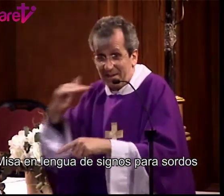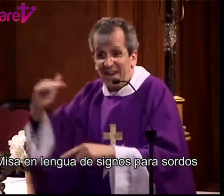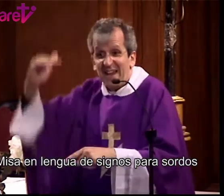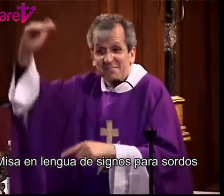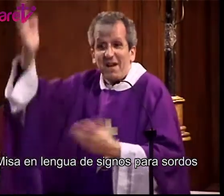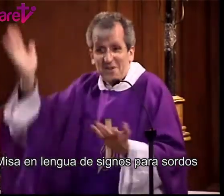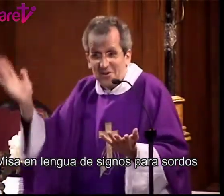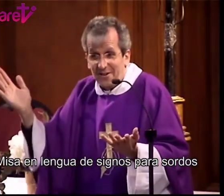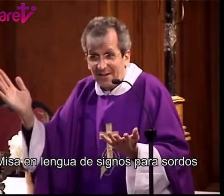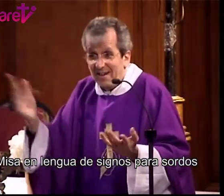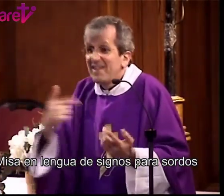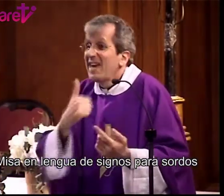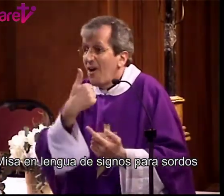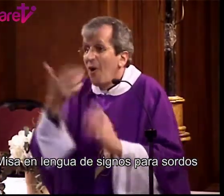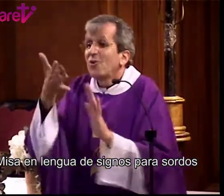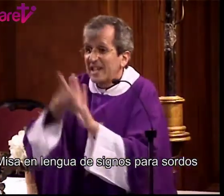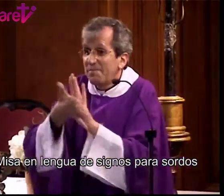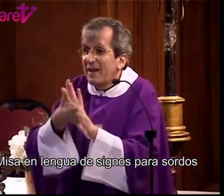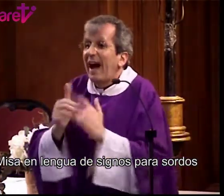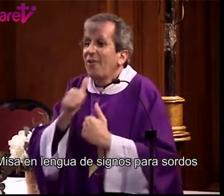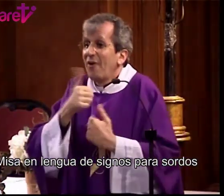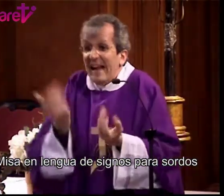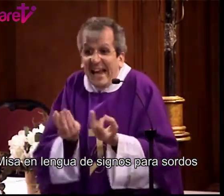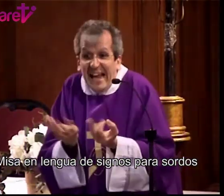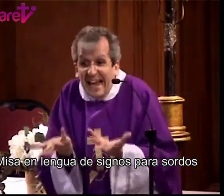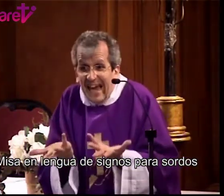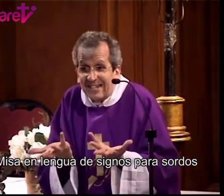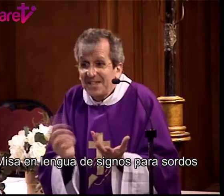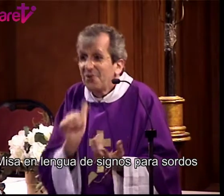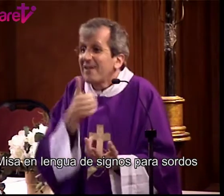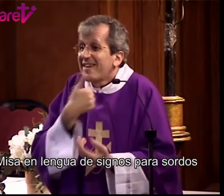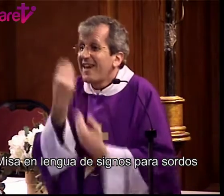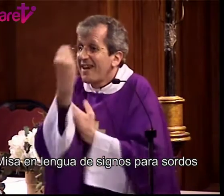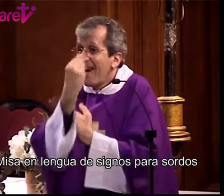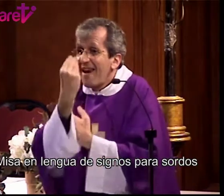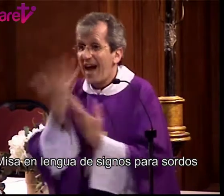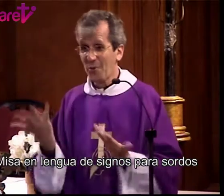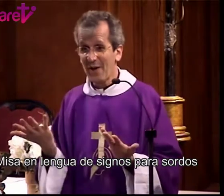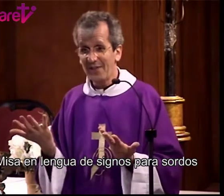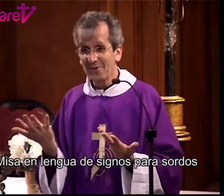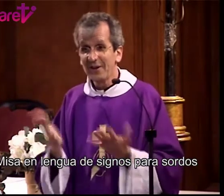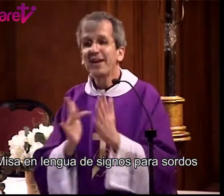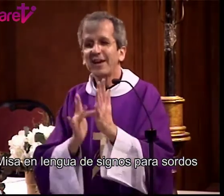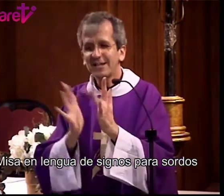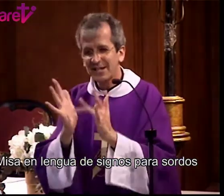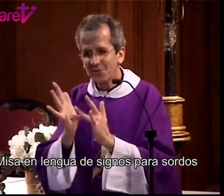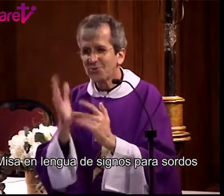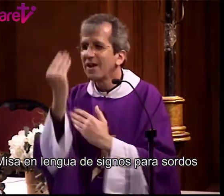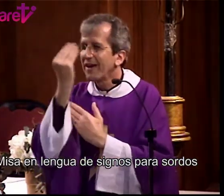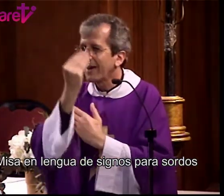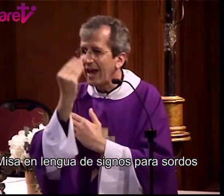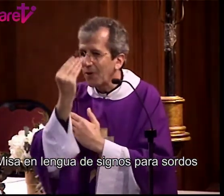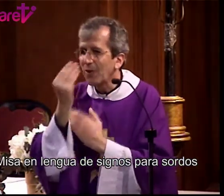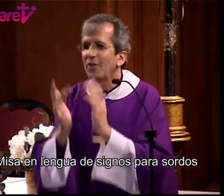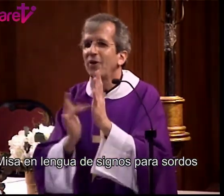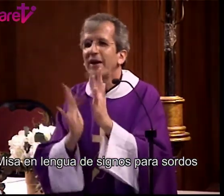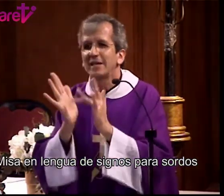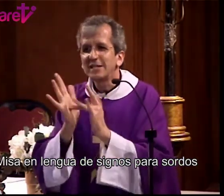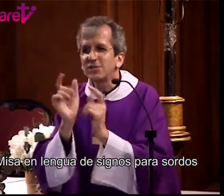es mayor, ya os ha explicado qué ha sido, quién le ha curado, es Jesús que le ha curado, es Jesús que